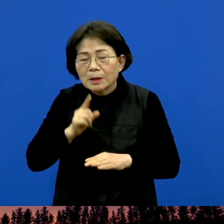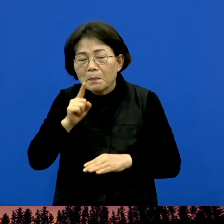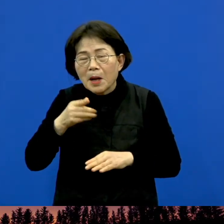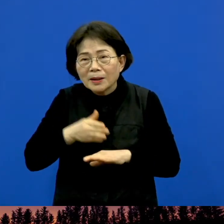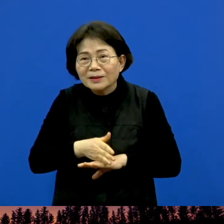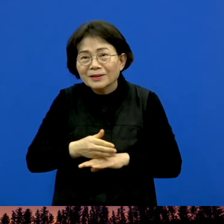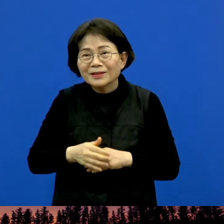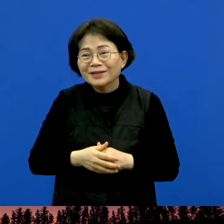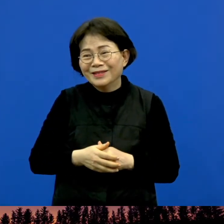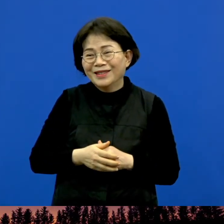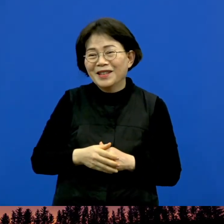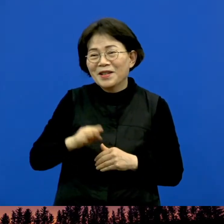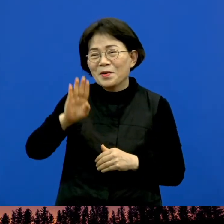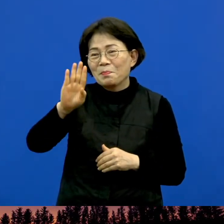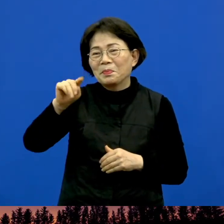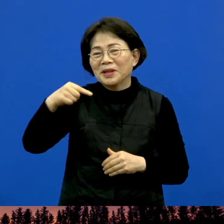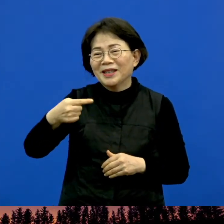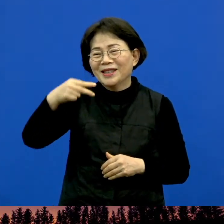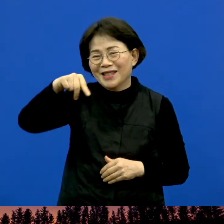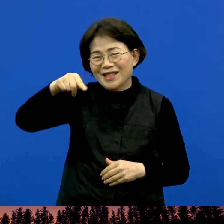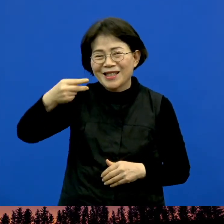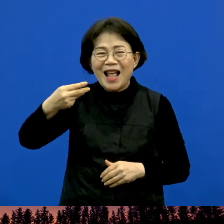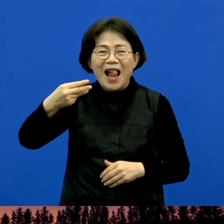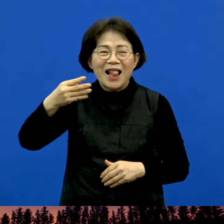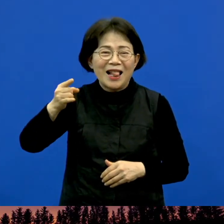누구죠? 내가